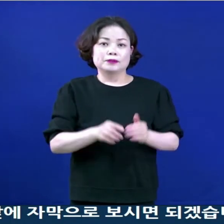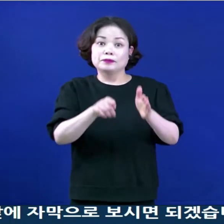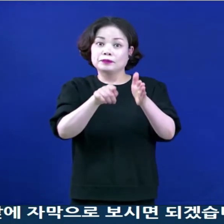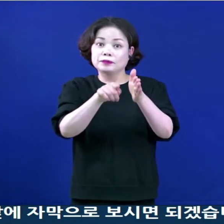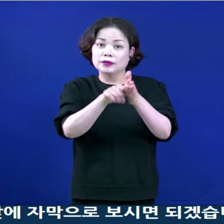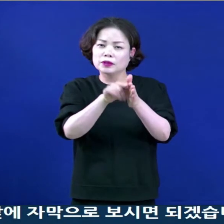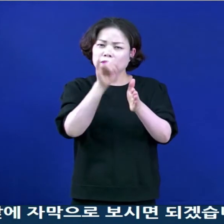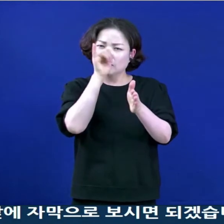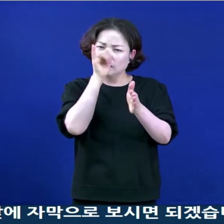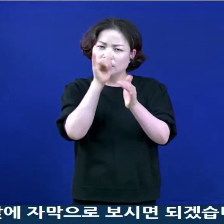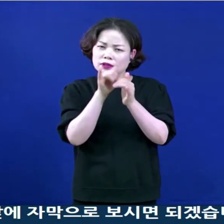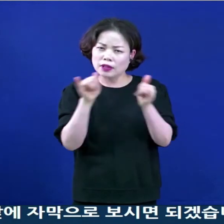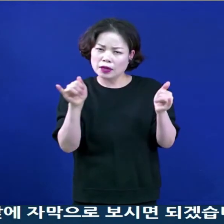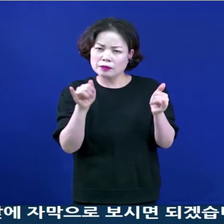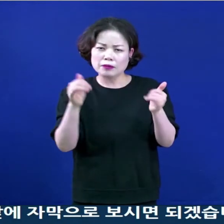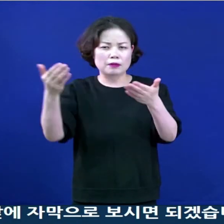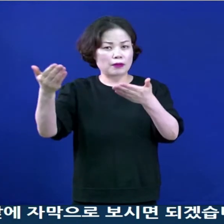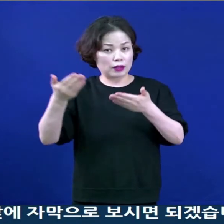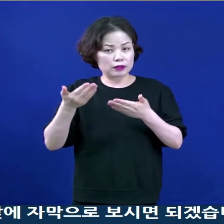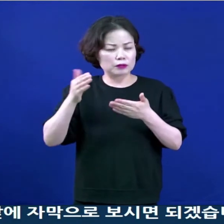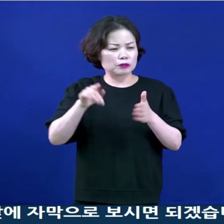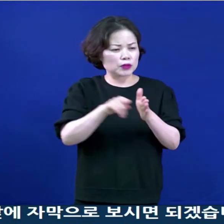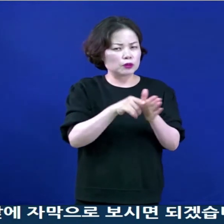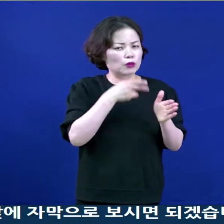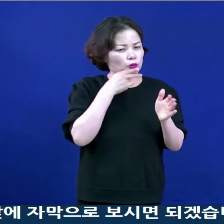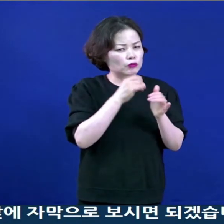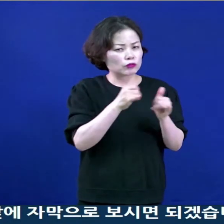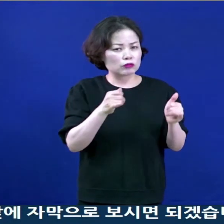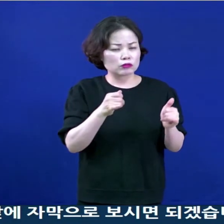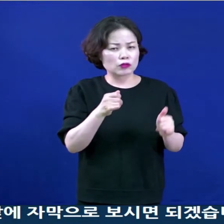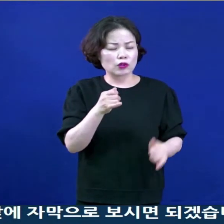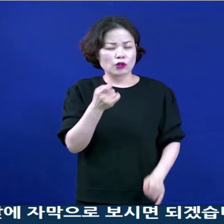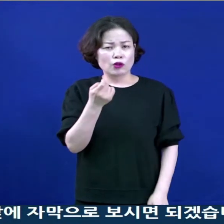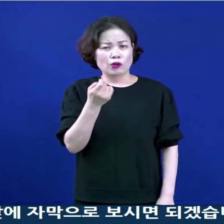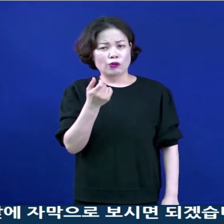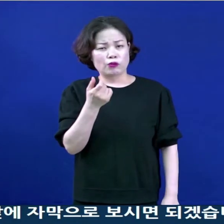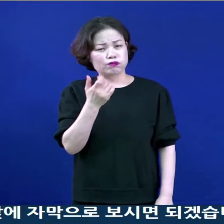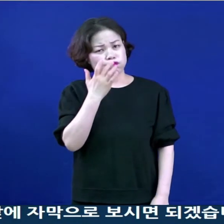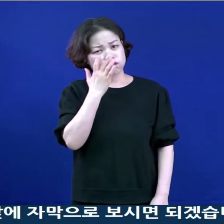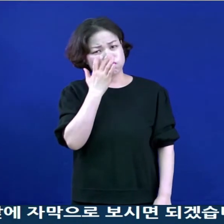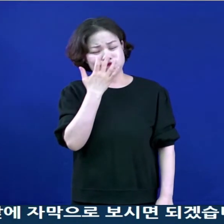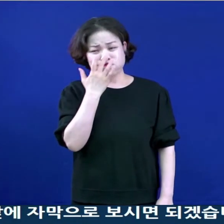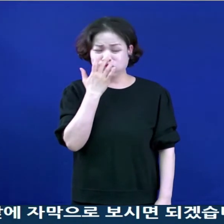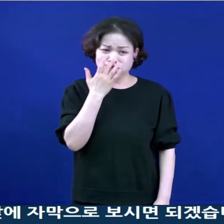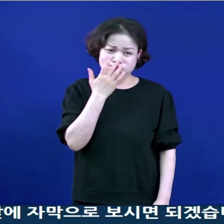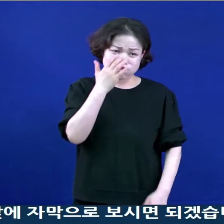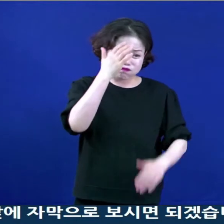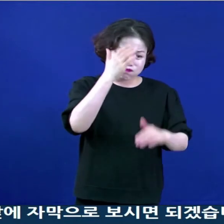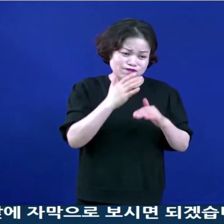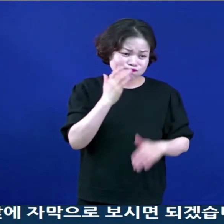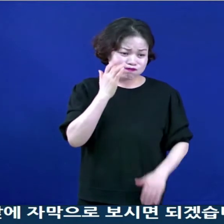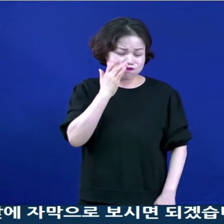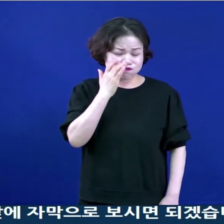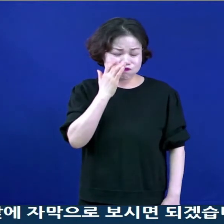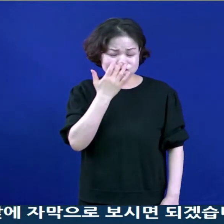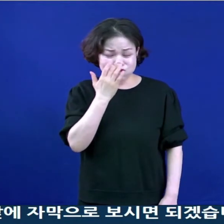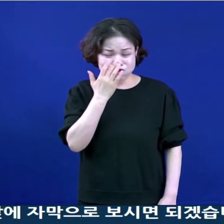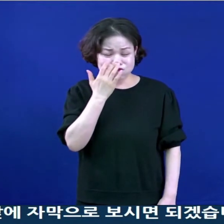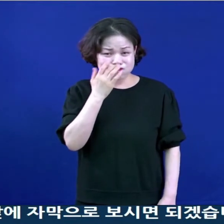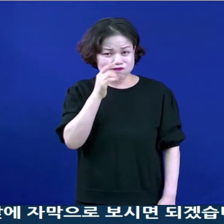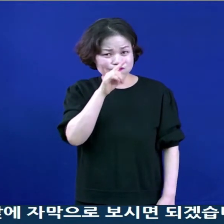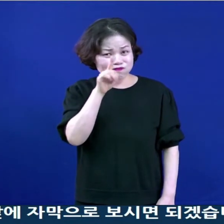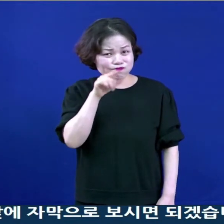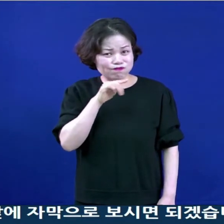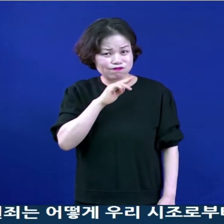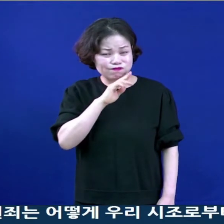믿음이 있는 분들은 이거 이제 받아들이시는데요. 믿음이 없는 분들은 조금 이게 무슨 내용이 뭐 이런가 하고 좀 이제 의문을 갖게